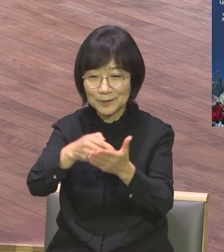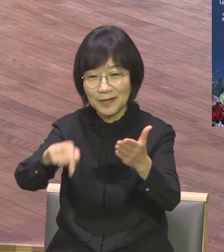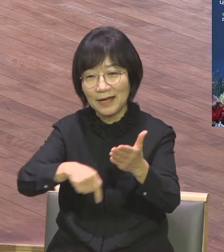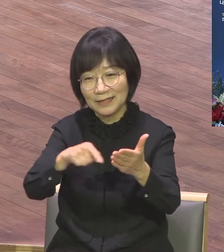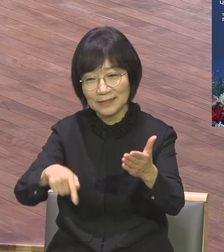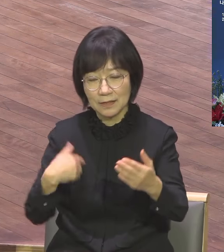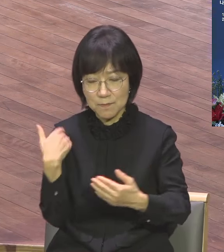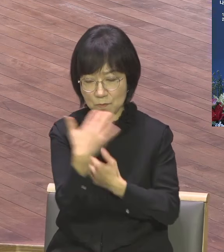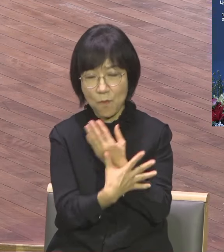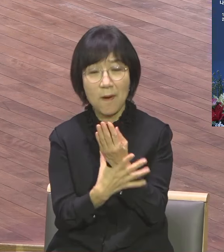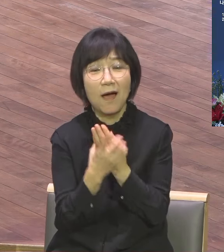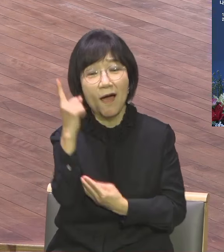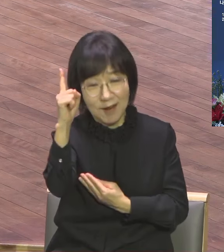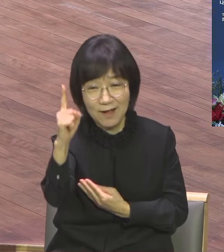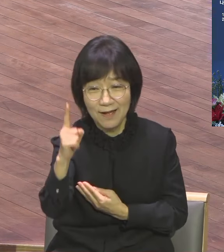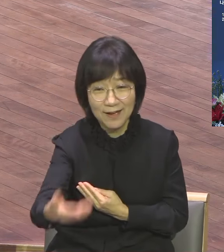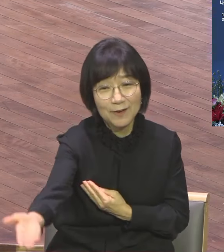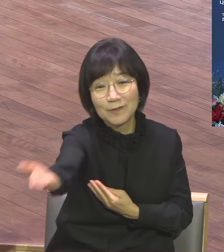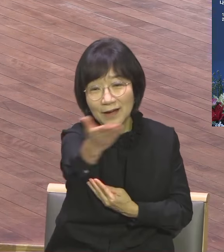사실적으로 느끼며 살아가라.